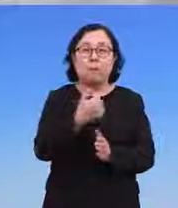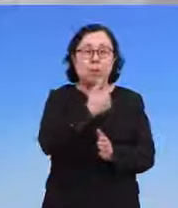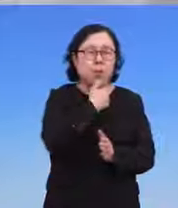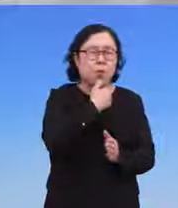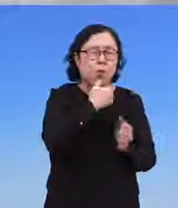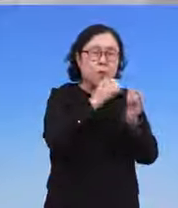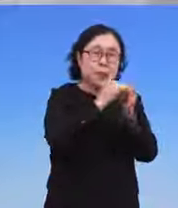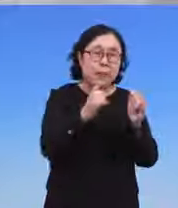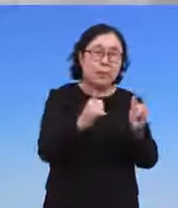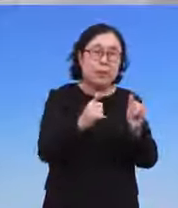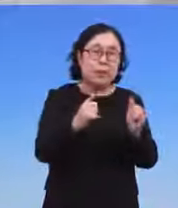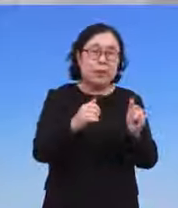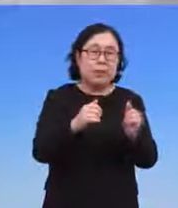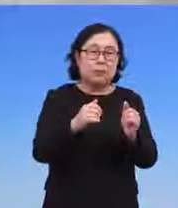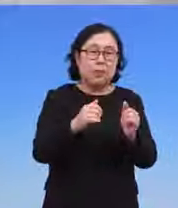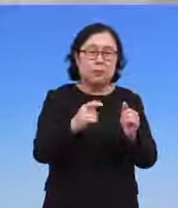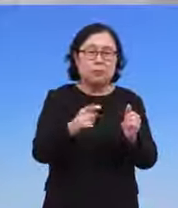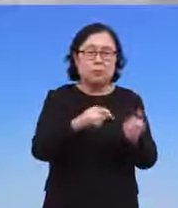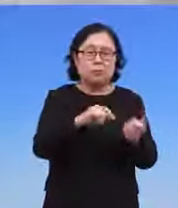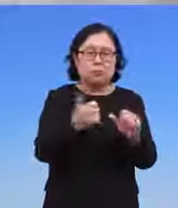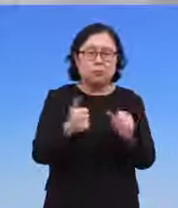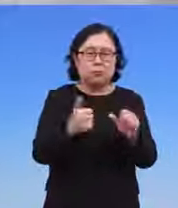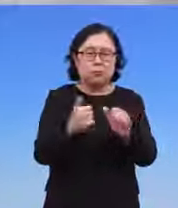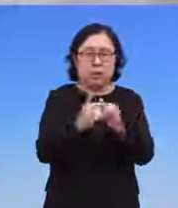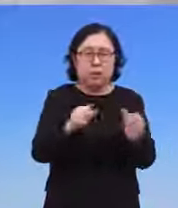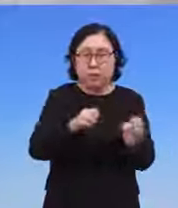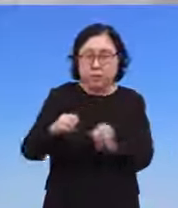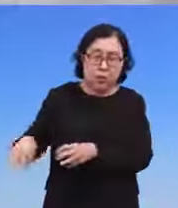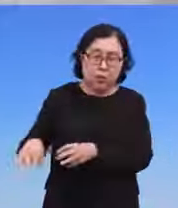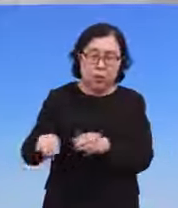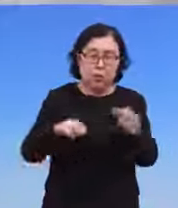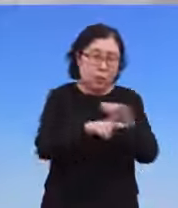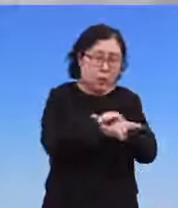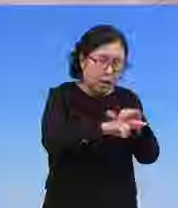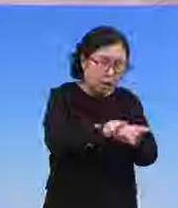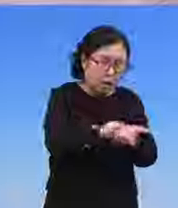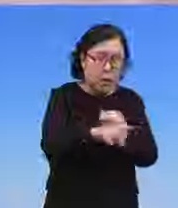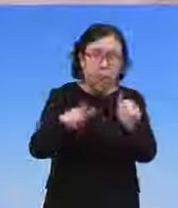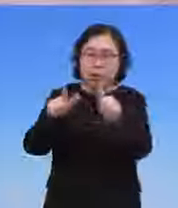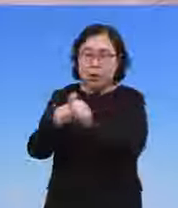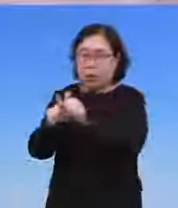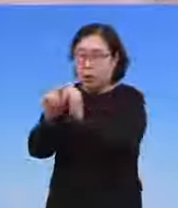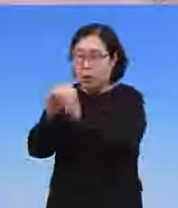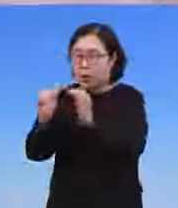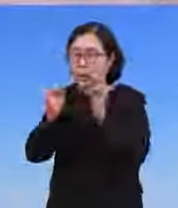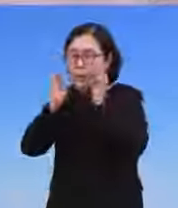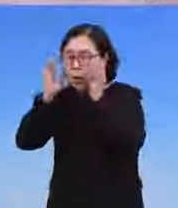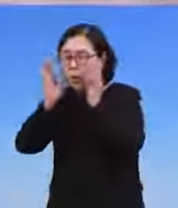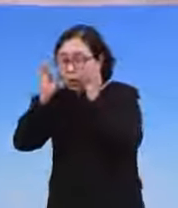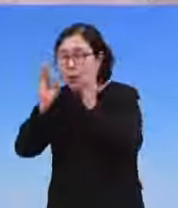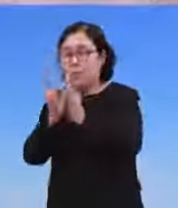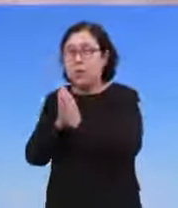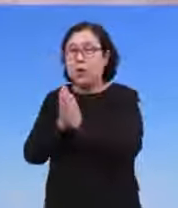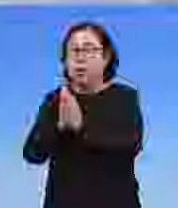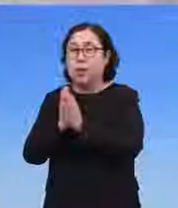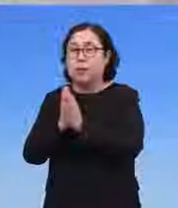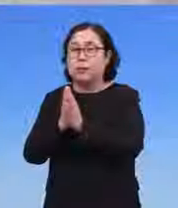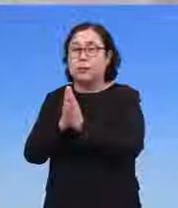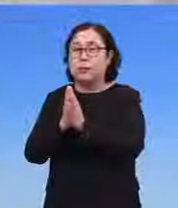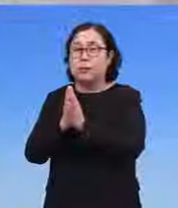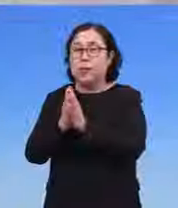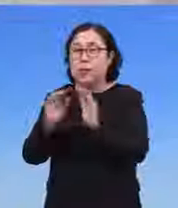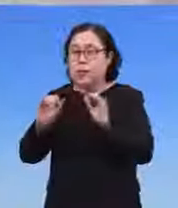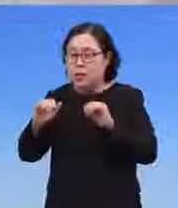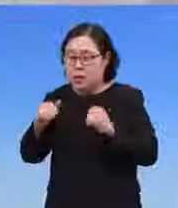그렇게 이교도들은 그 막 시신을 버리고 도망가고 그런 일을 했고, 초기 기독교인들은 적극적으로 이제 그들을 섬기는